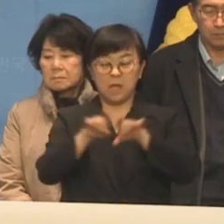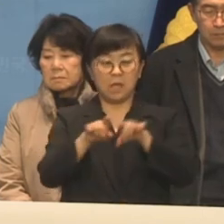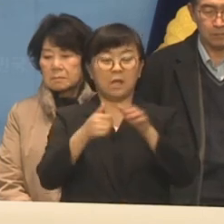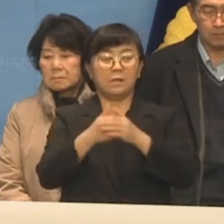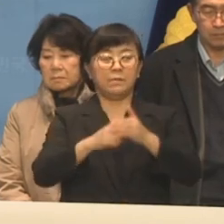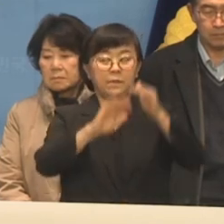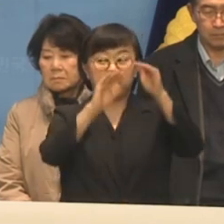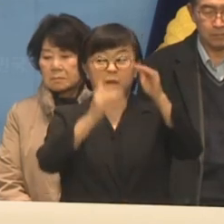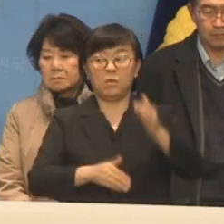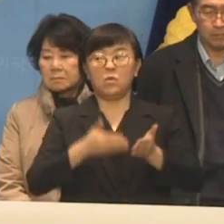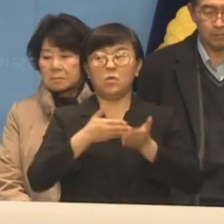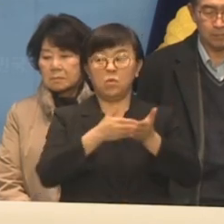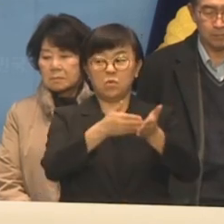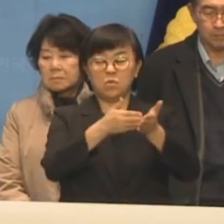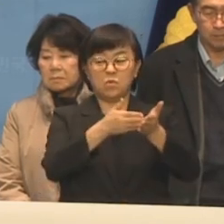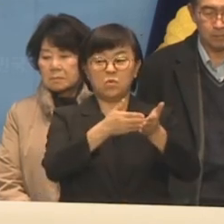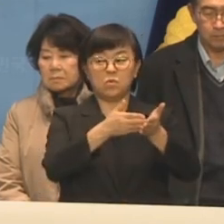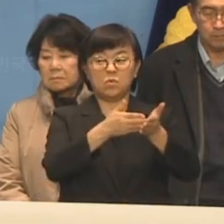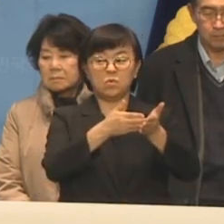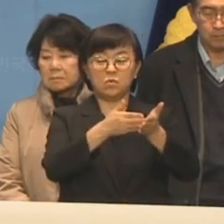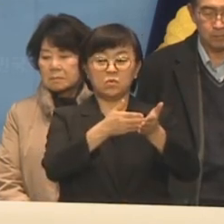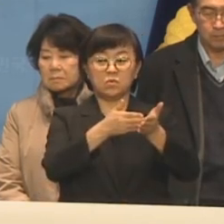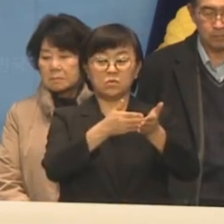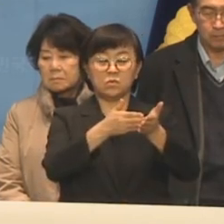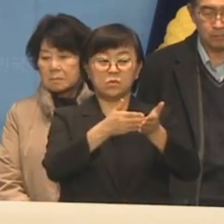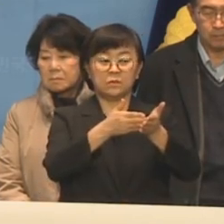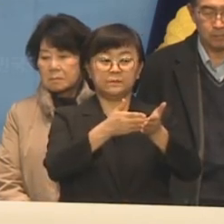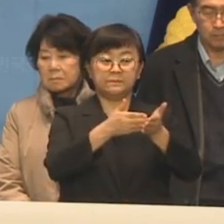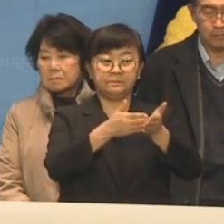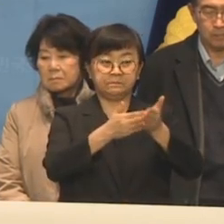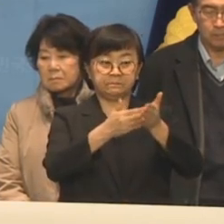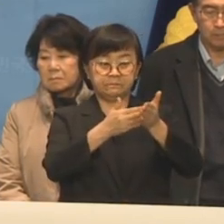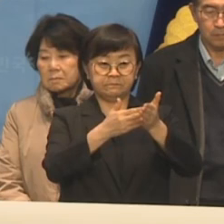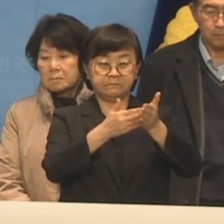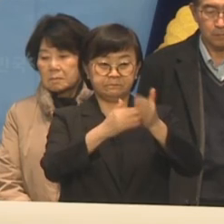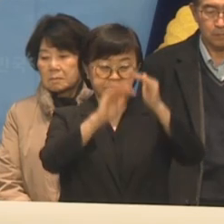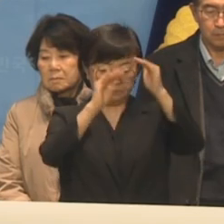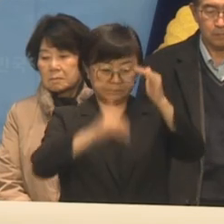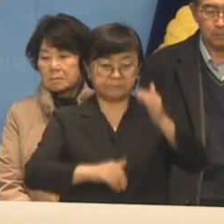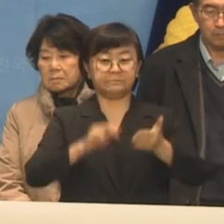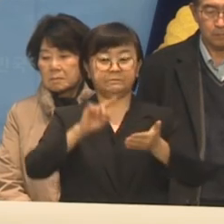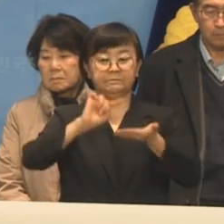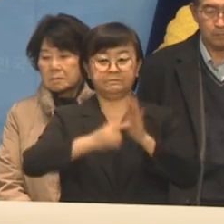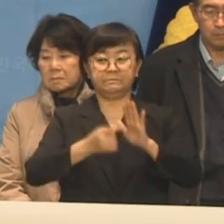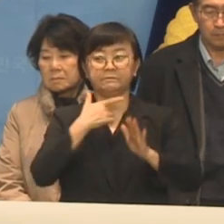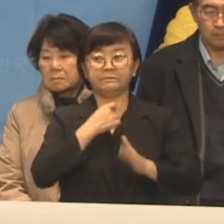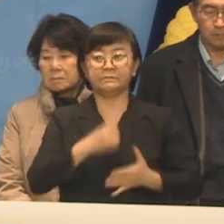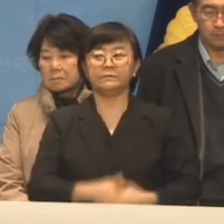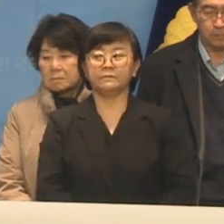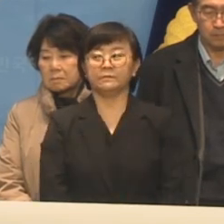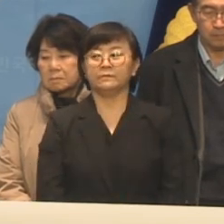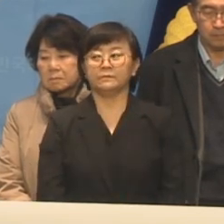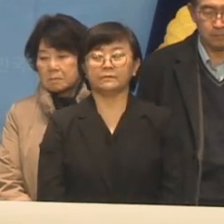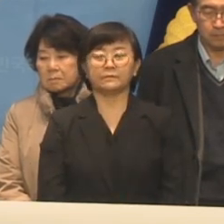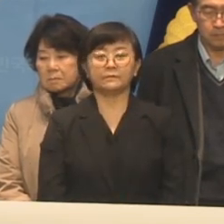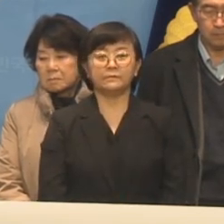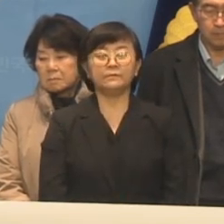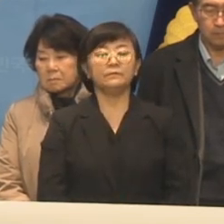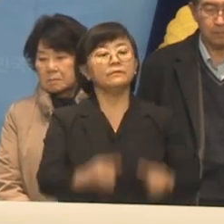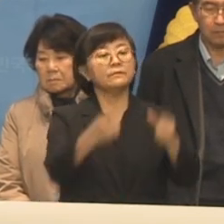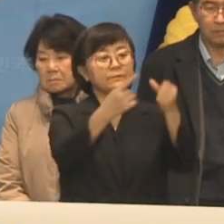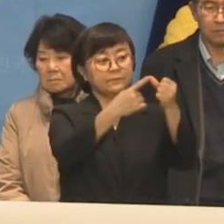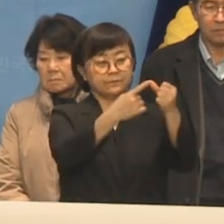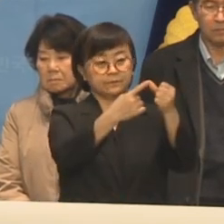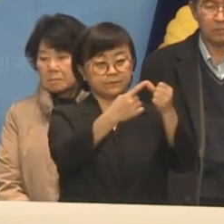같은 요구사항을 담은 성명서를 발표하고자 합니다. 첫째,